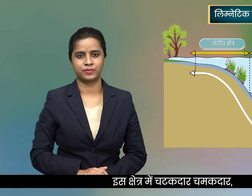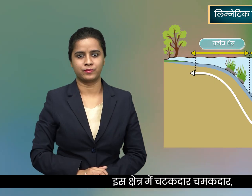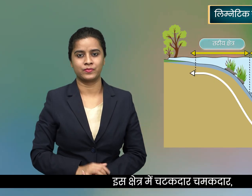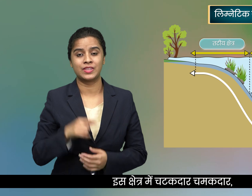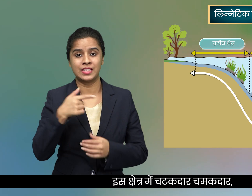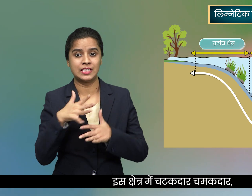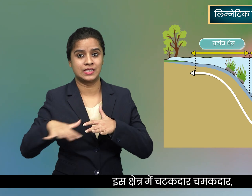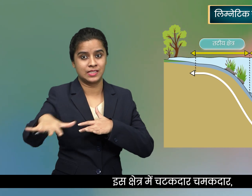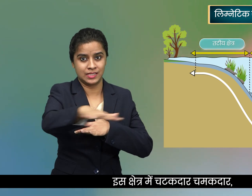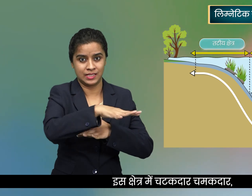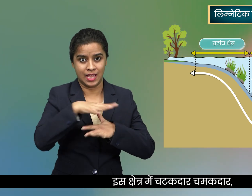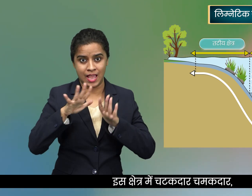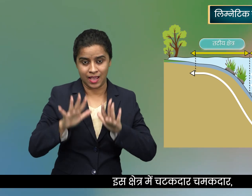इस क्षेत्र में चटकदार,